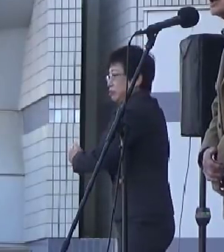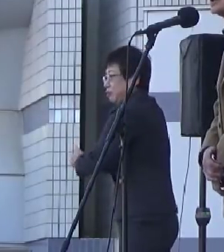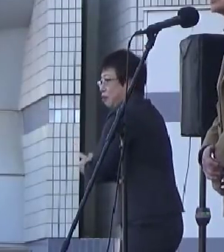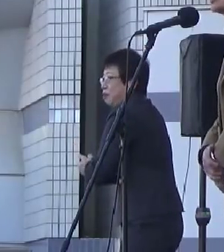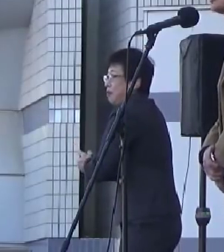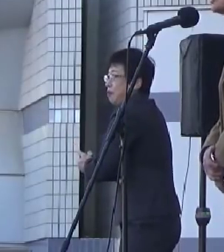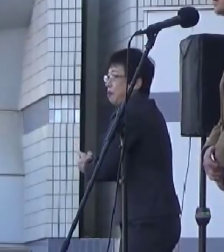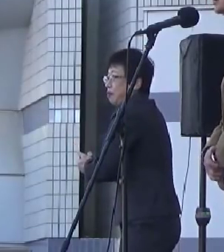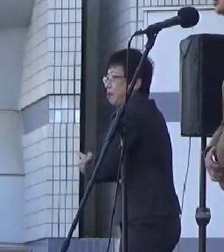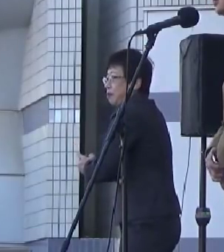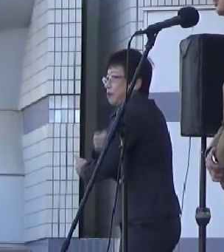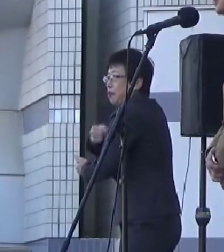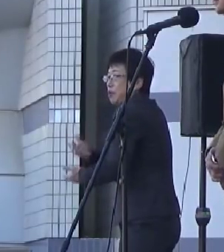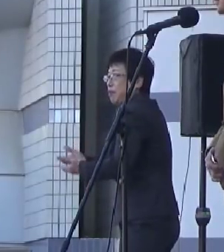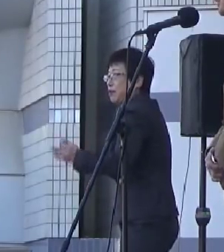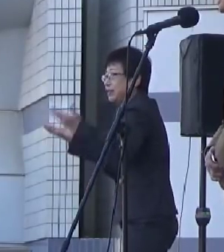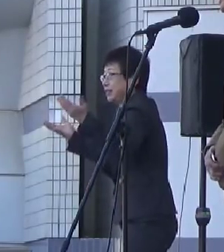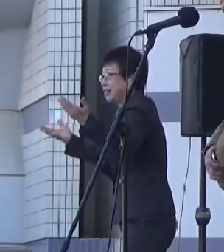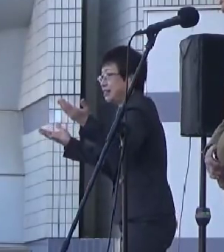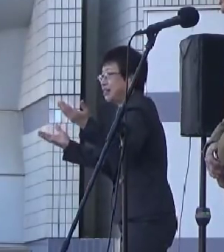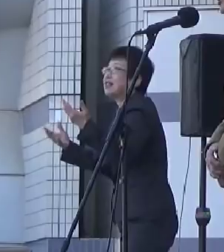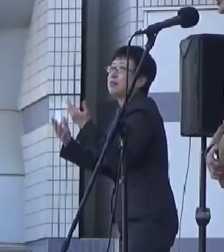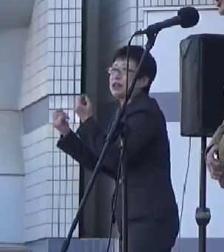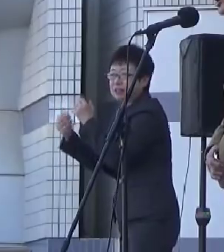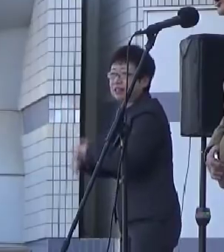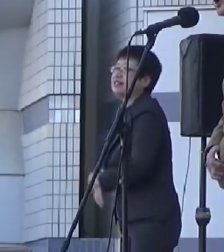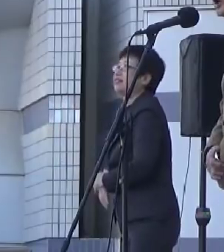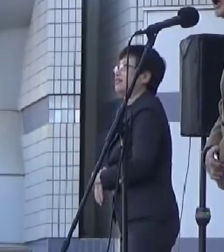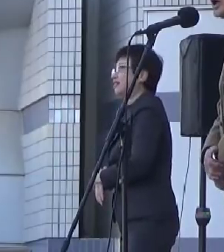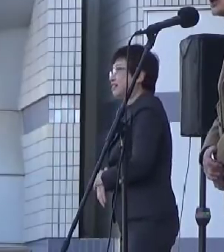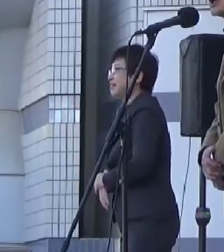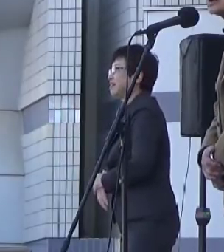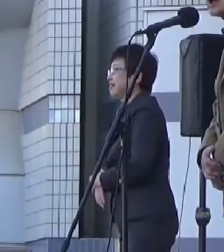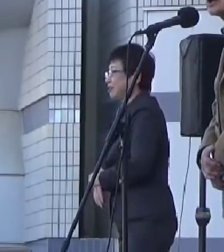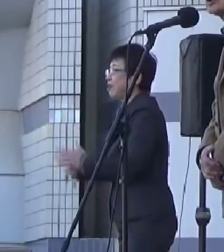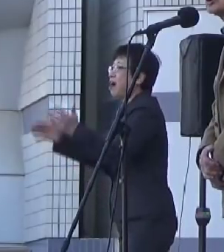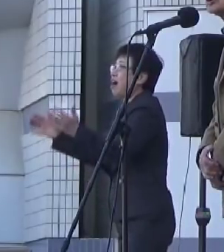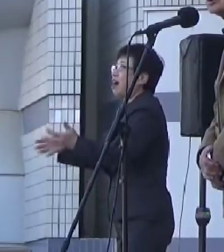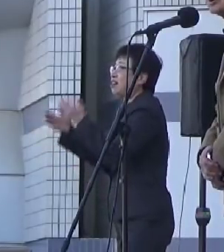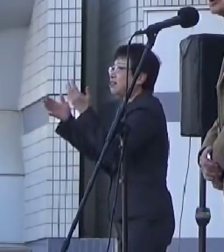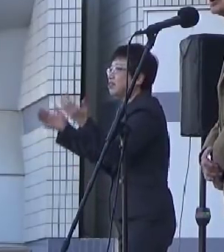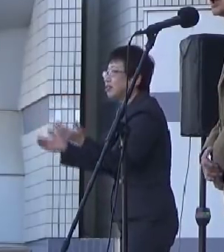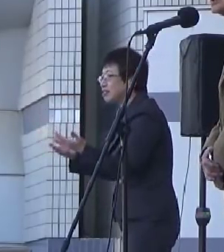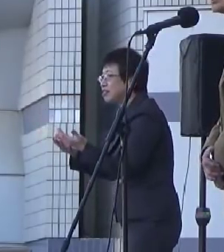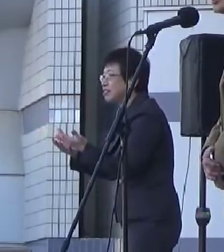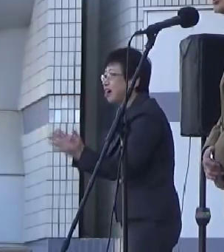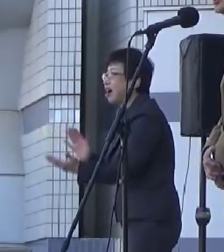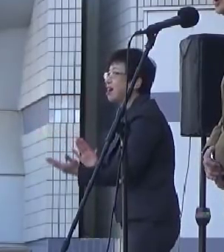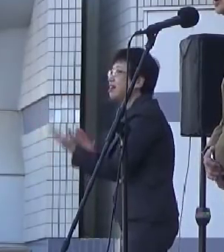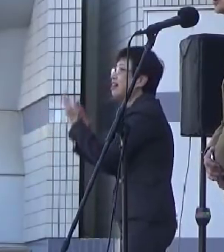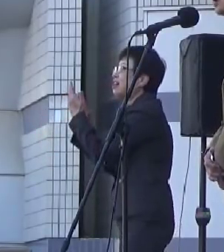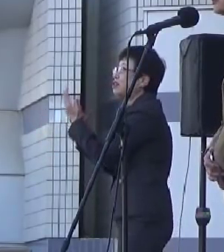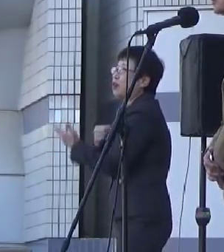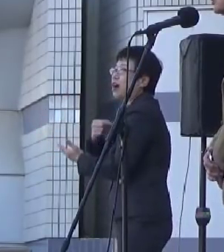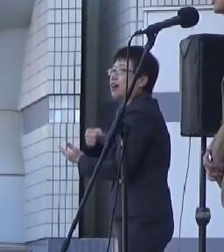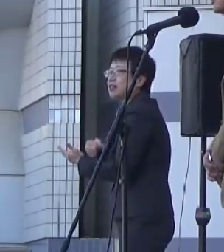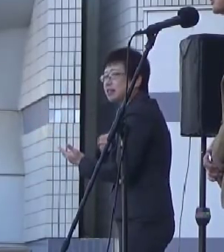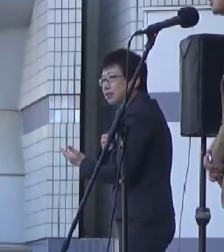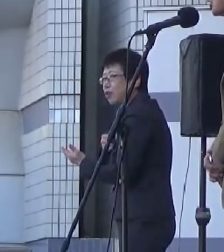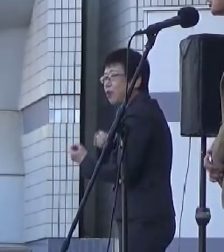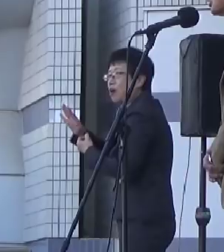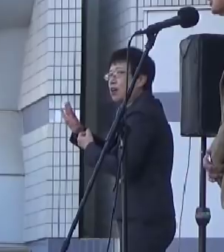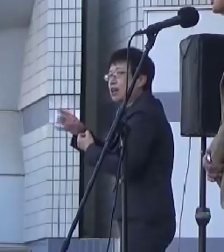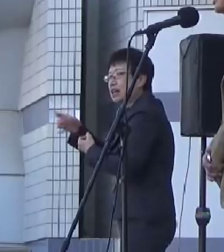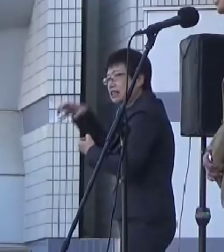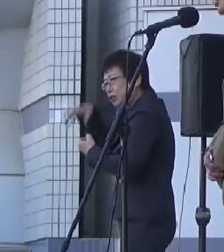ような気分になっています。この春が来たという感激と、原発を